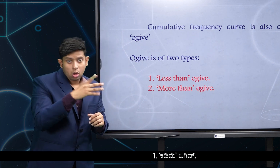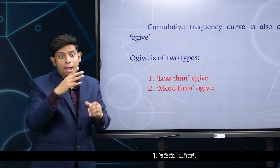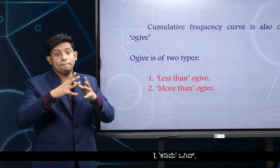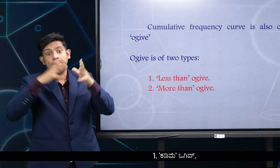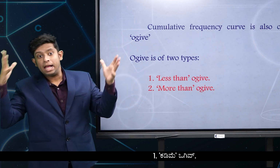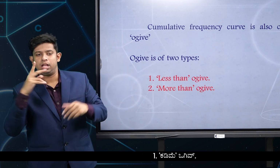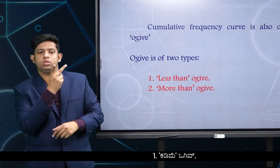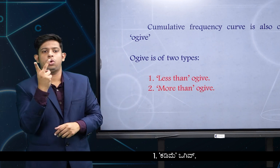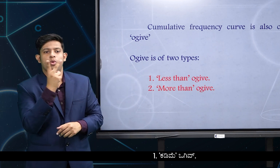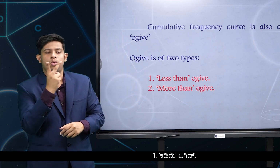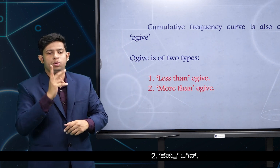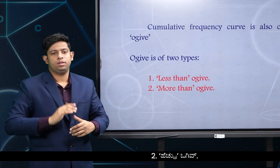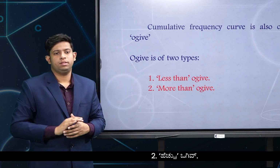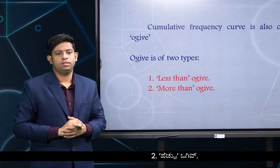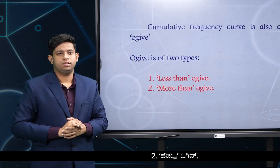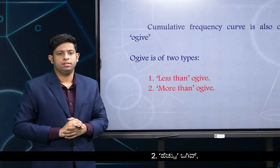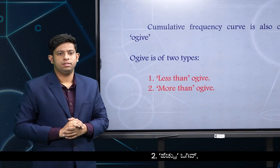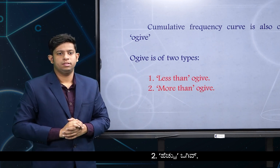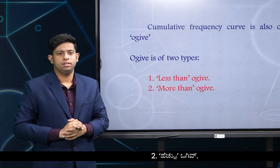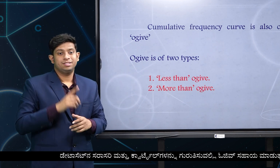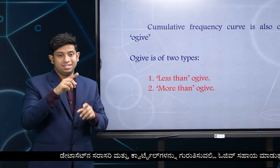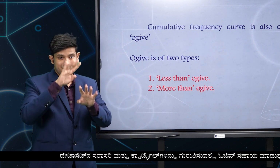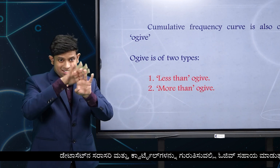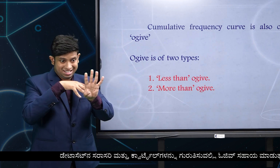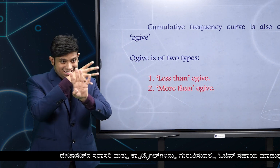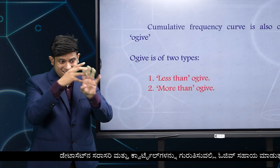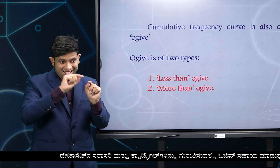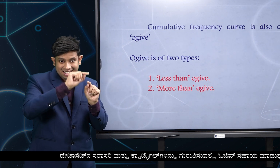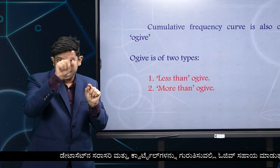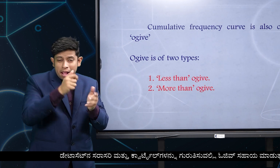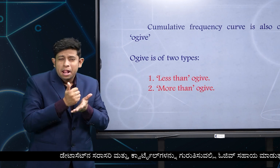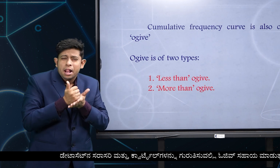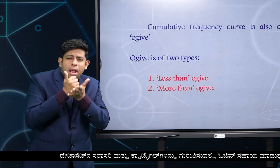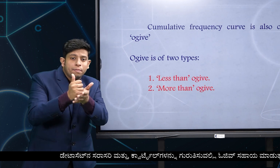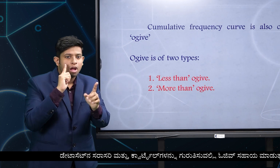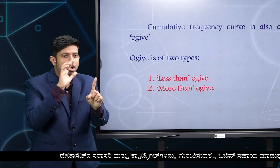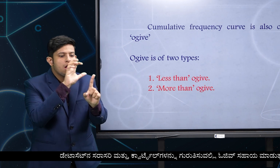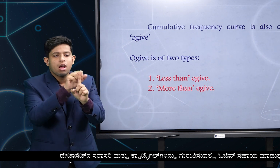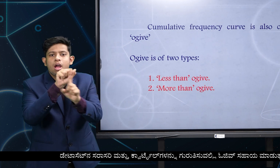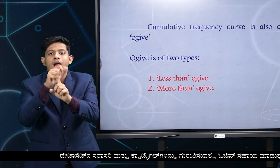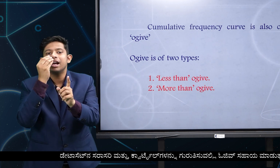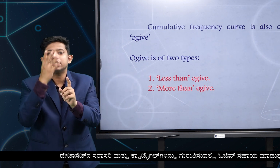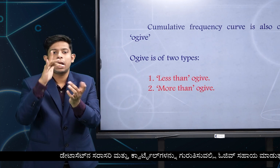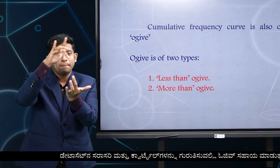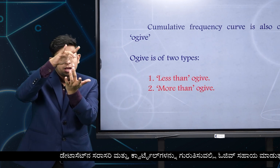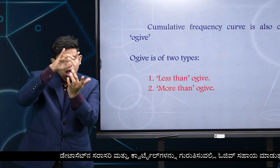ಕಡಿಮೆ ಓಗಿವ್, ಹೆಚ್ಚು ಓಗಿವ್. ಡೇಟಾಸೆಟ್ನ ಸರಾಸರಿ ಮತ್ತು ಕ್ವಾರ್ಟೈಲ್ಸ್ಗಳನ್ನು ಗುರುತಿಸುವಲ್ಲಿ